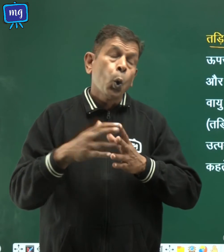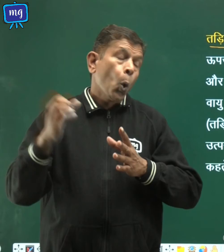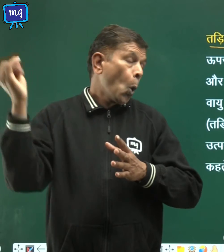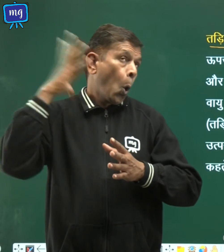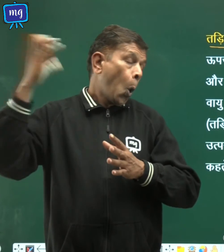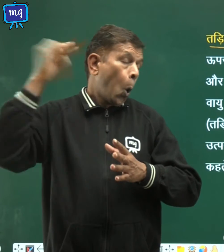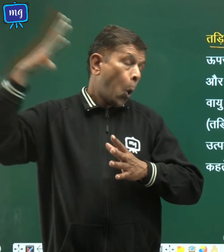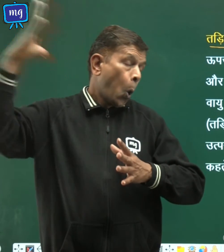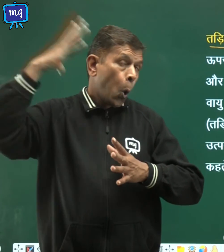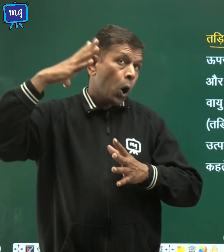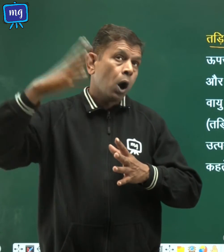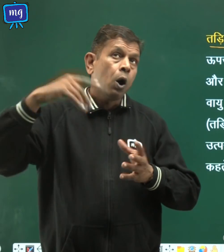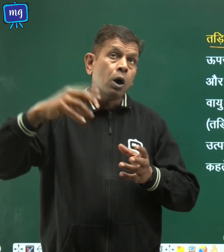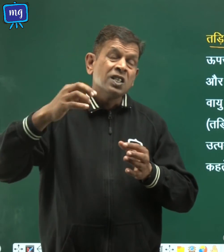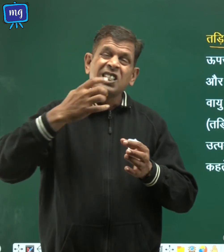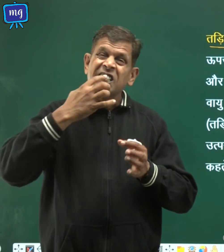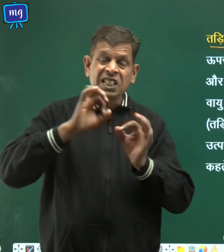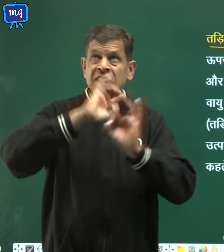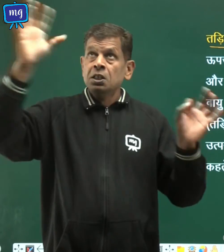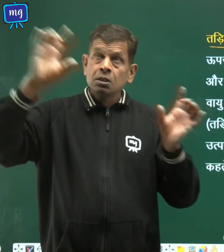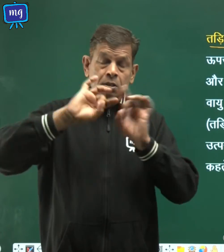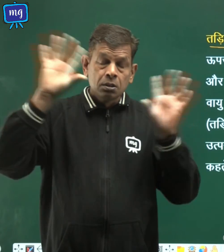है और बिजली भी चमकती है,